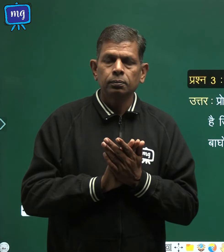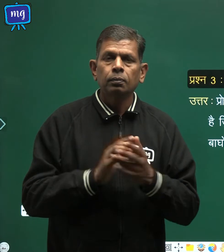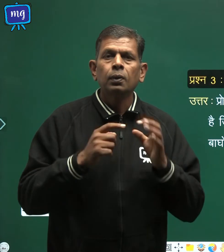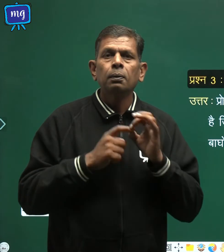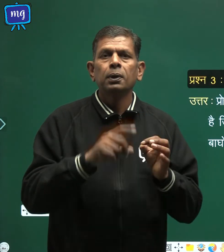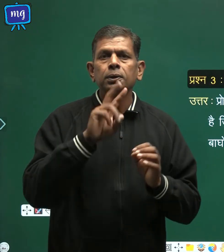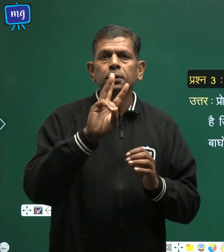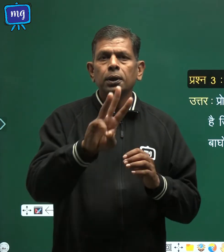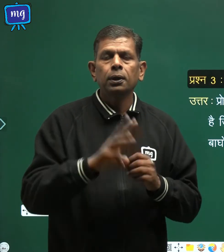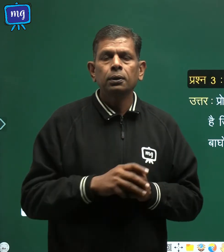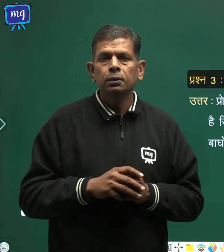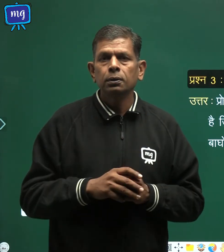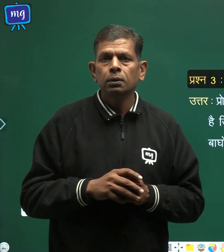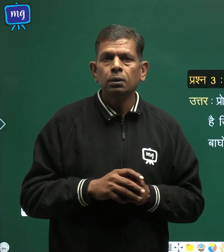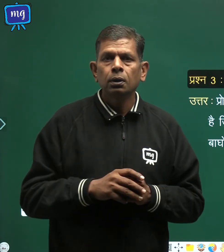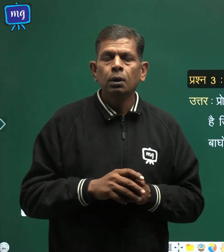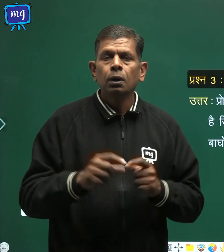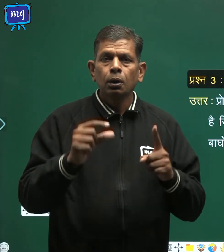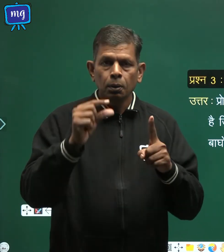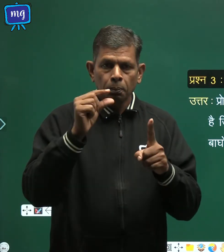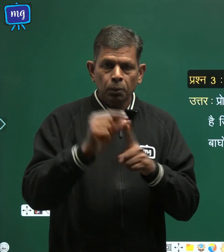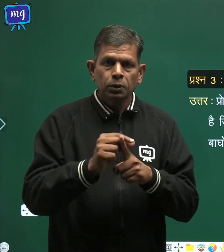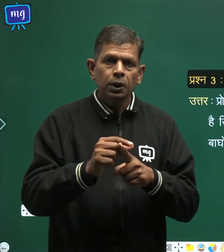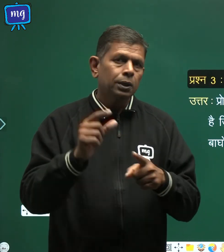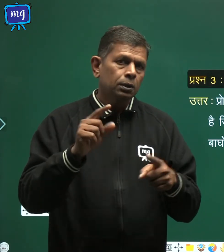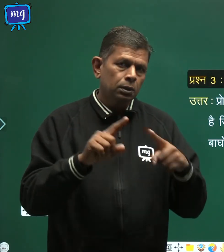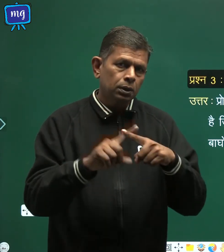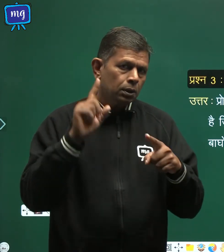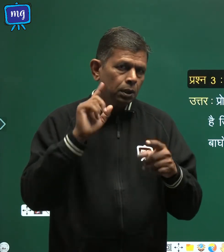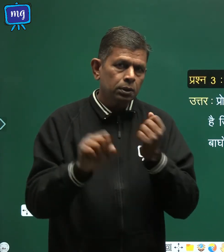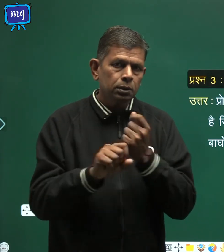प्रश्न 3, प्रोजेक्ट टाइगर